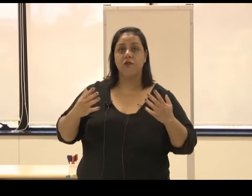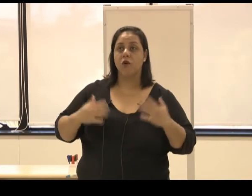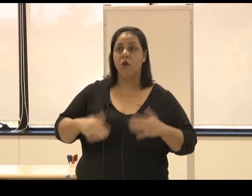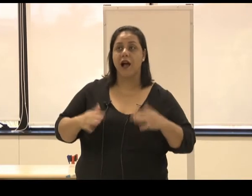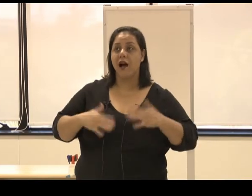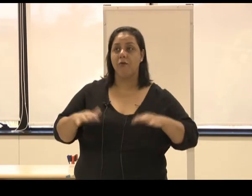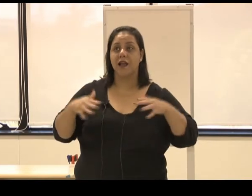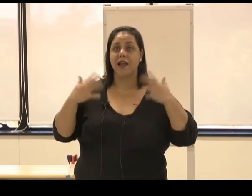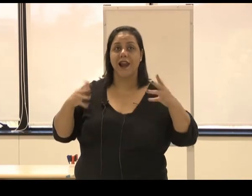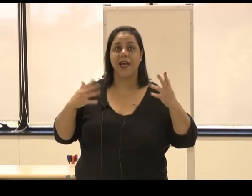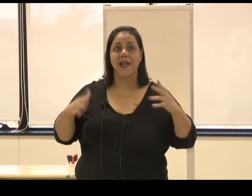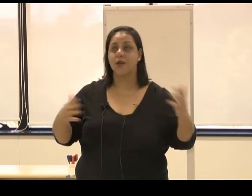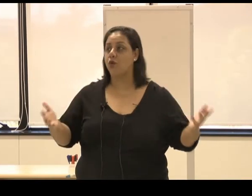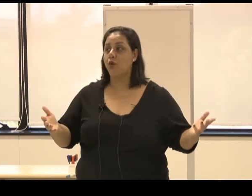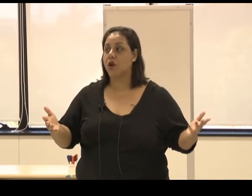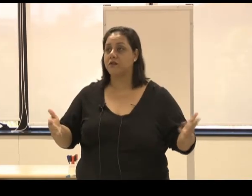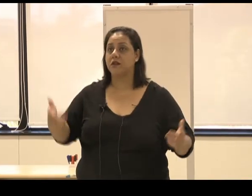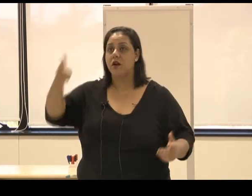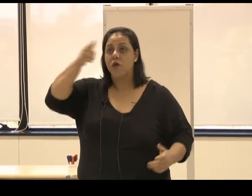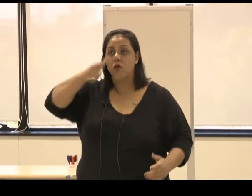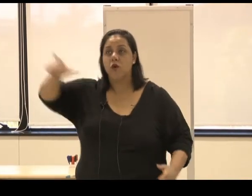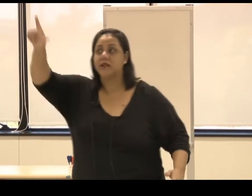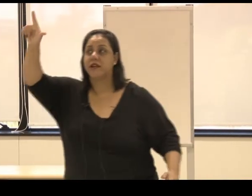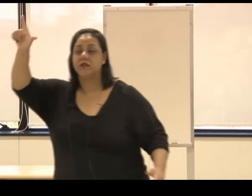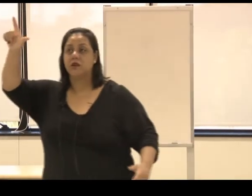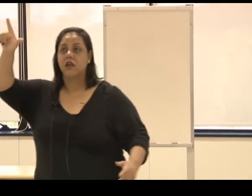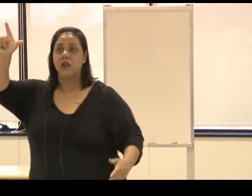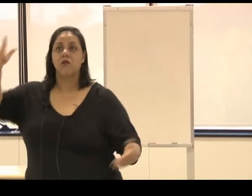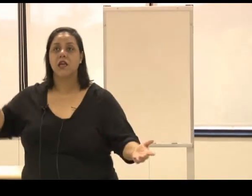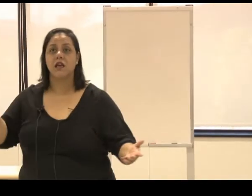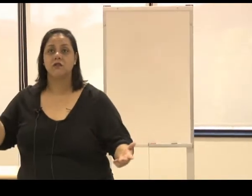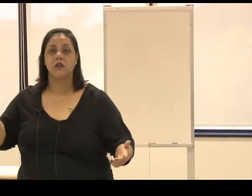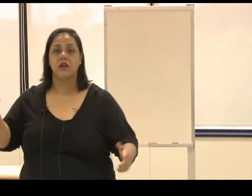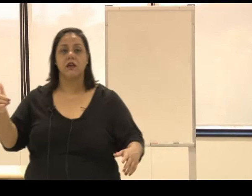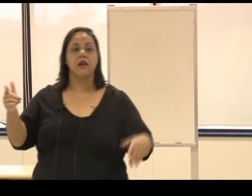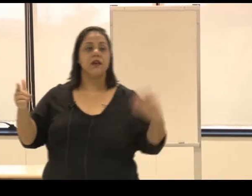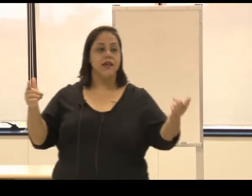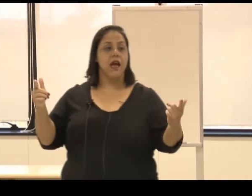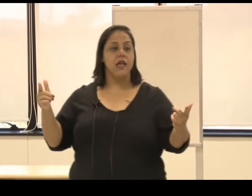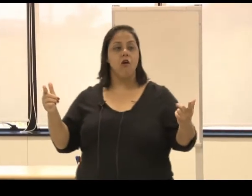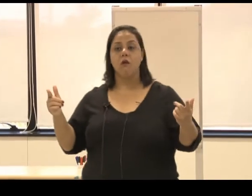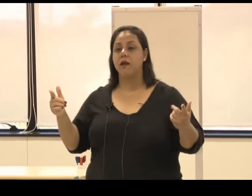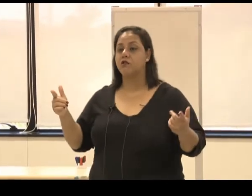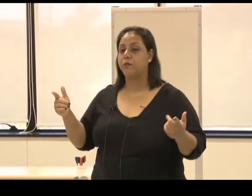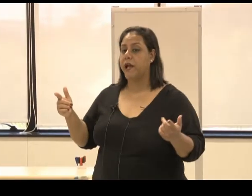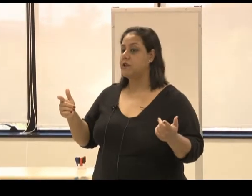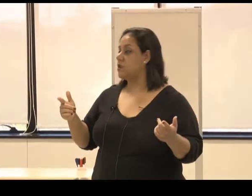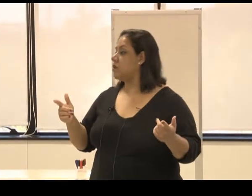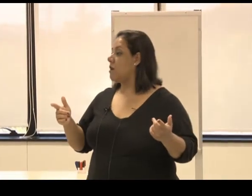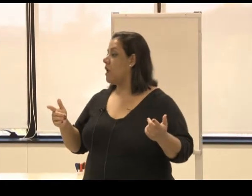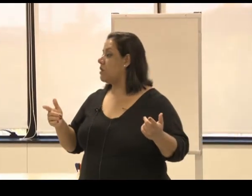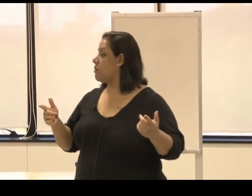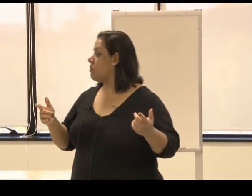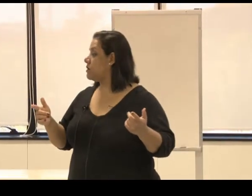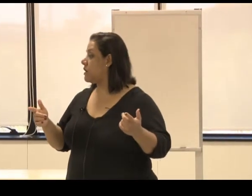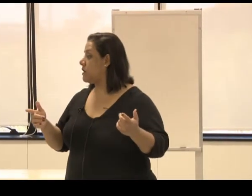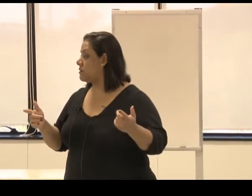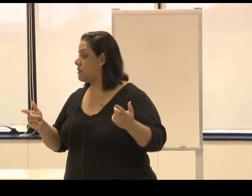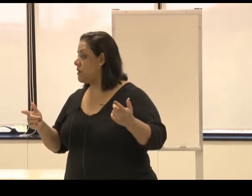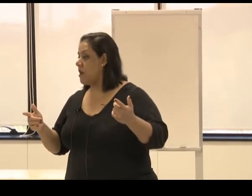ficou calma e era alegre, e o Lucas? O Lucas é isso aqui? O que é isso aqui? E aí é um momento de pegadinha do malandro com vocês.